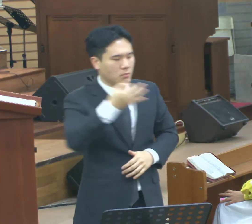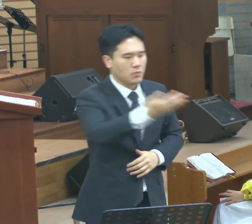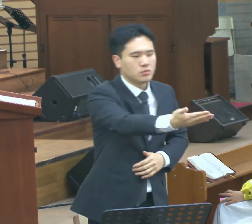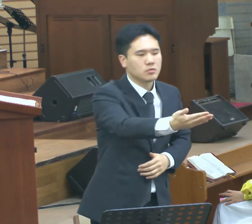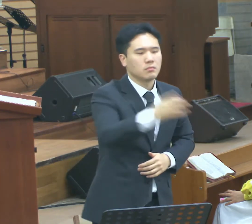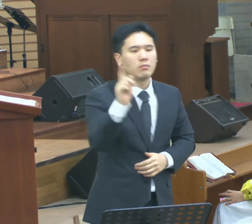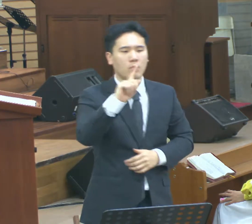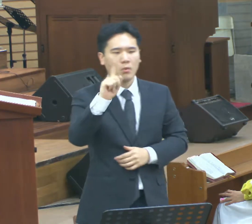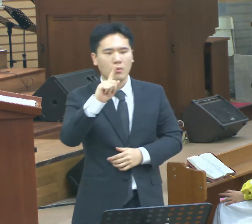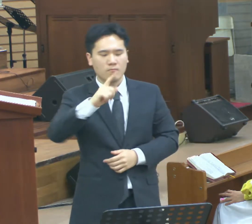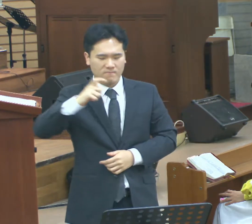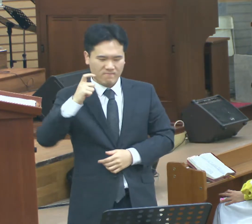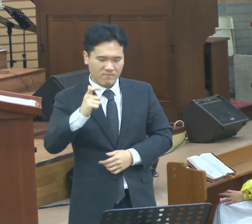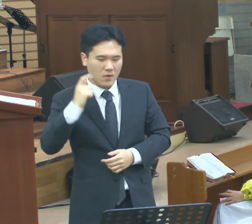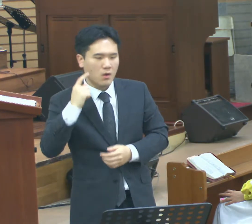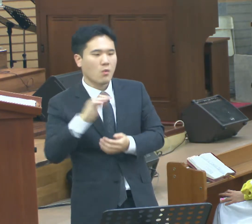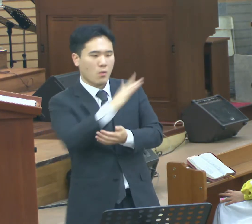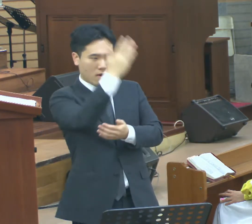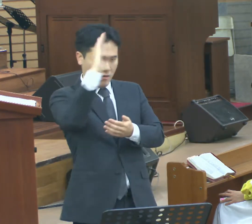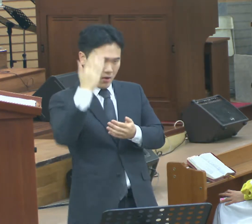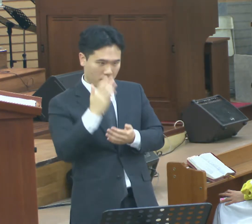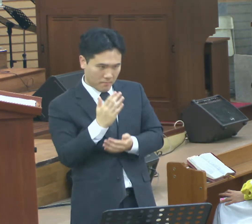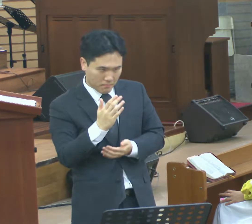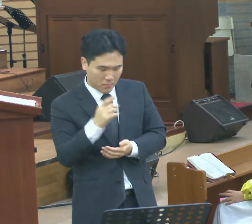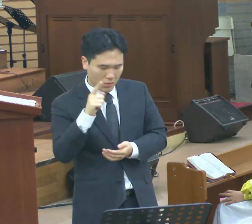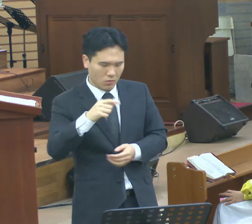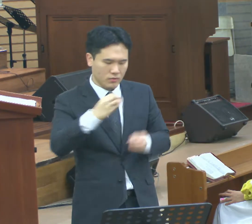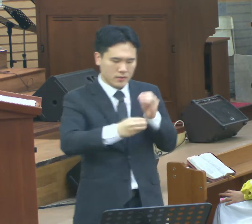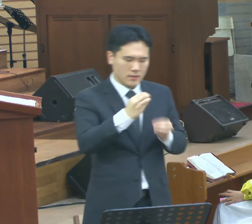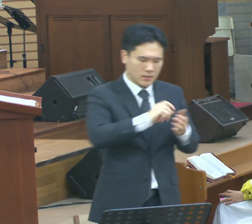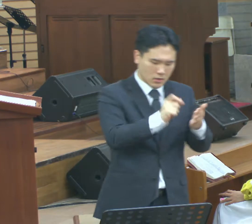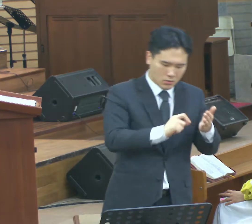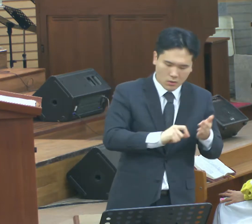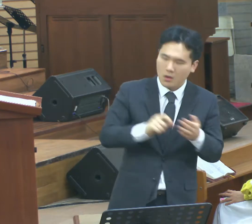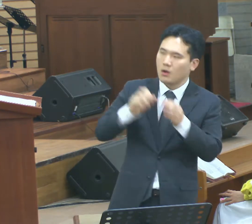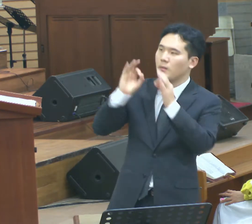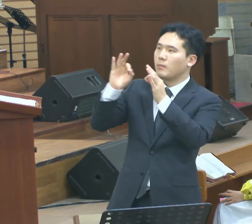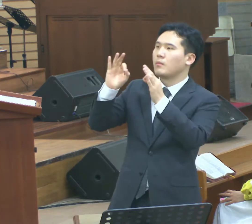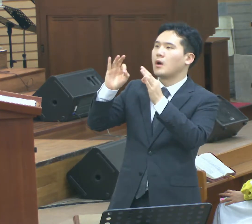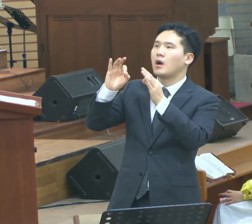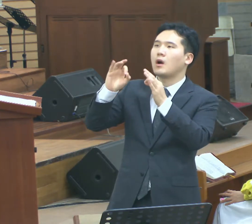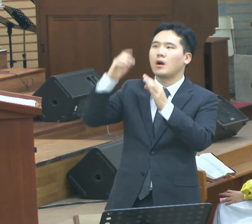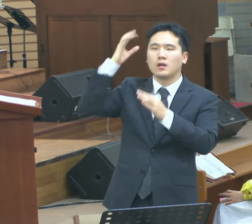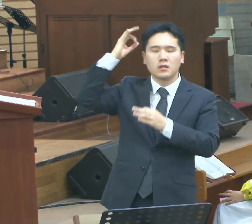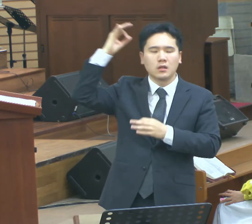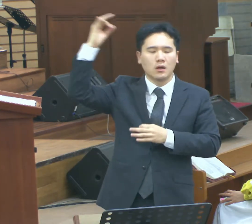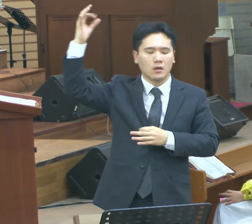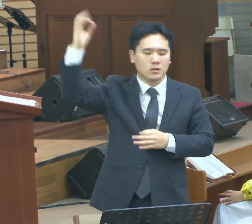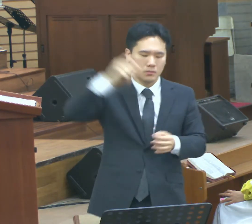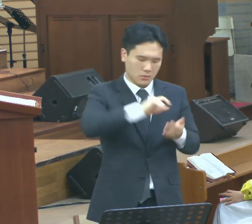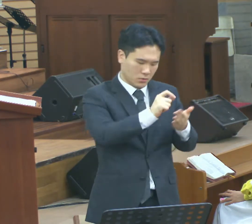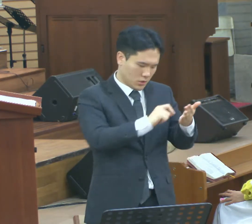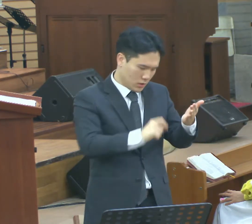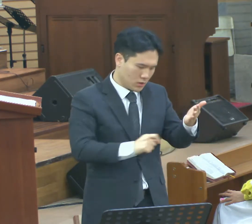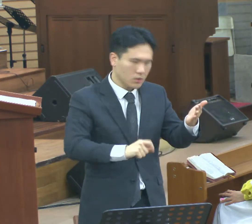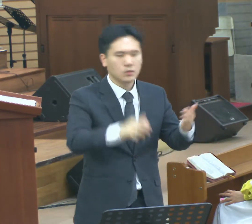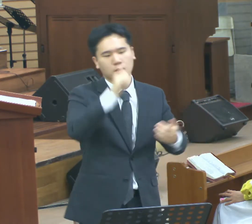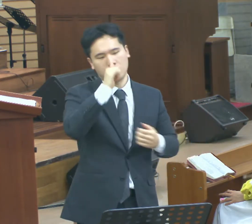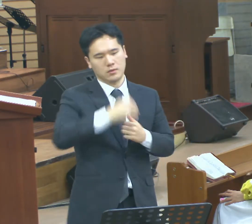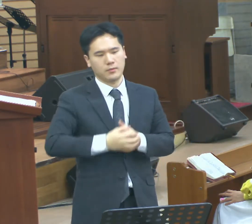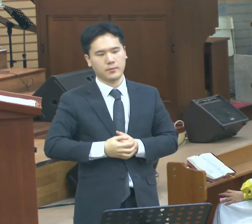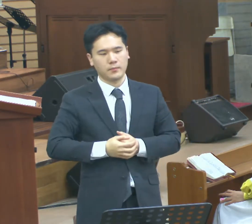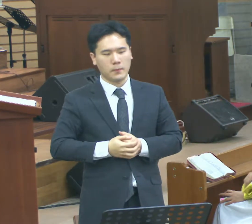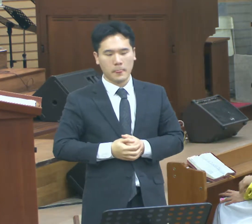화려함이 시인의 마음속에 남아 있었습니다. 그래서 7절 말씀 앞에 보시고 같이